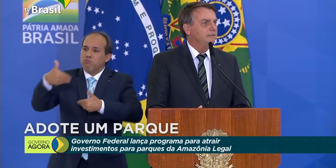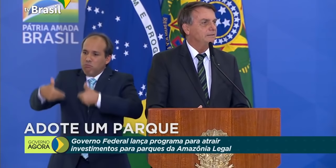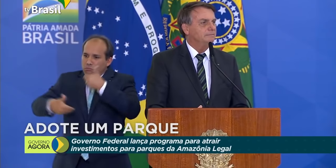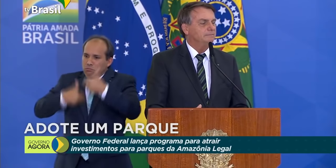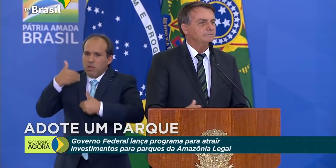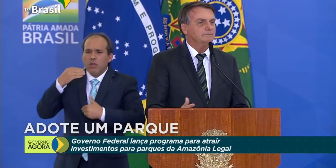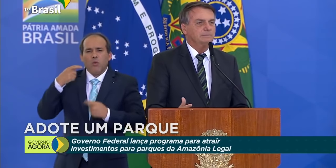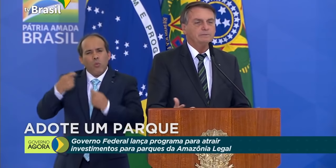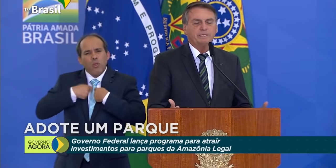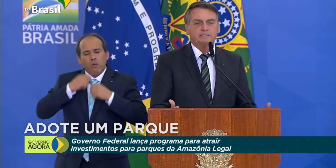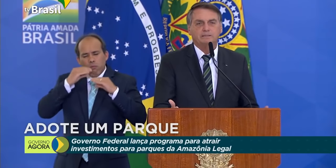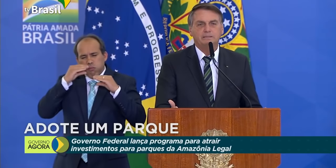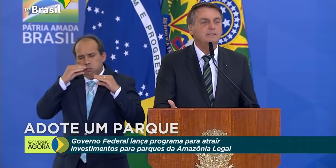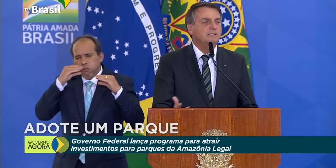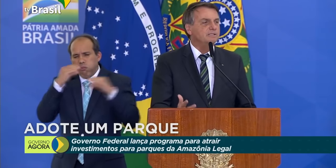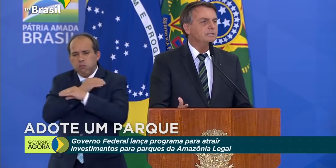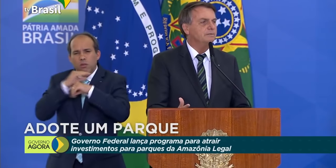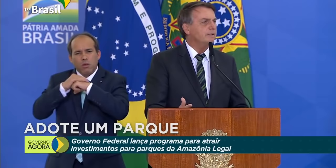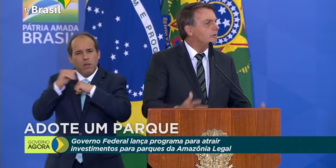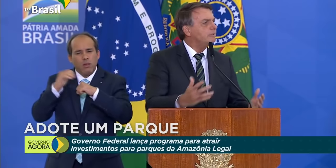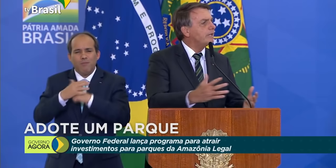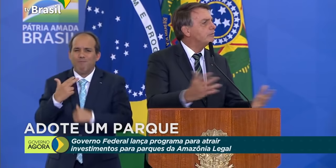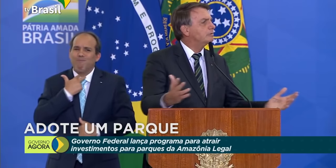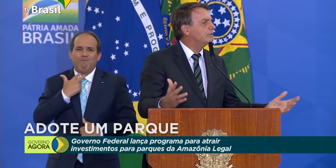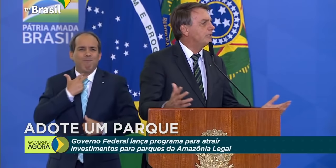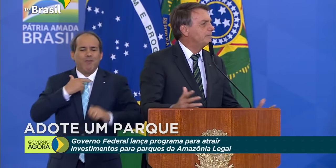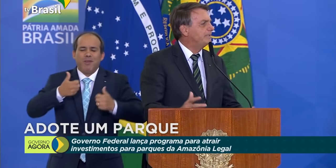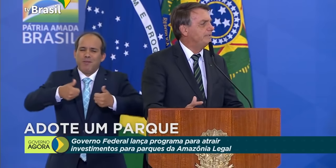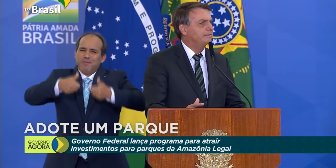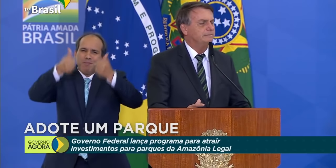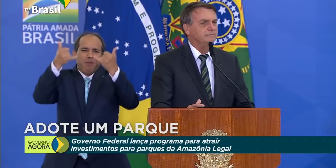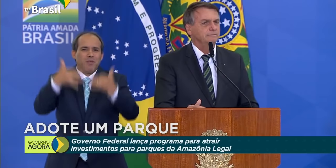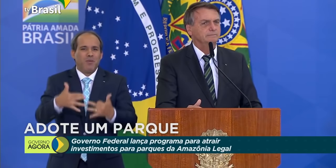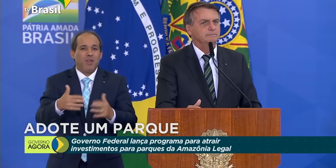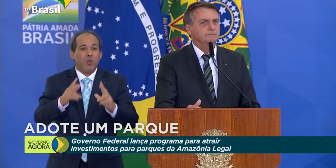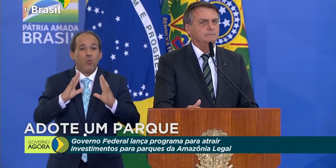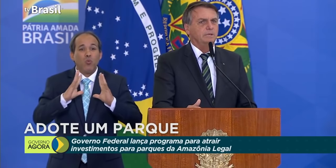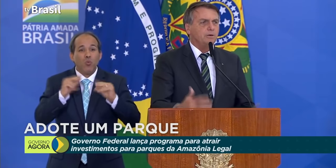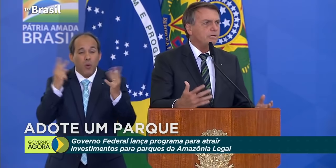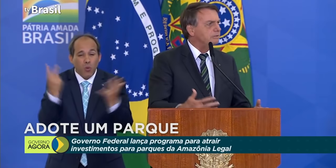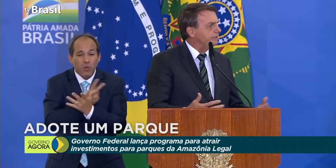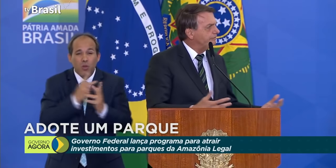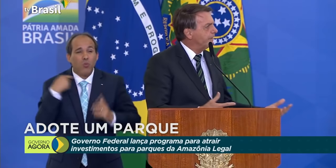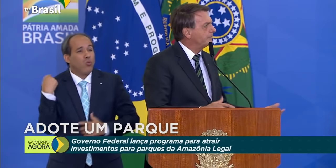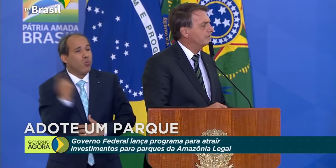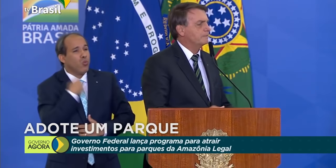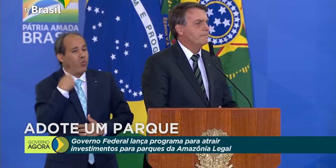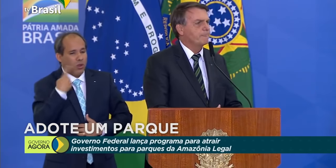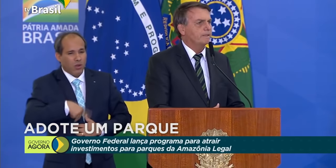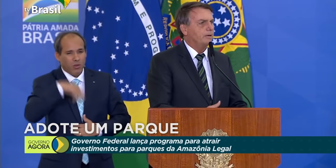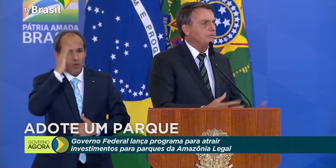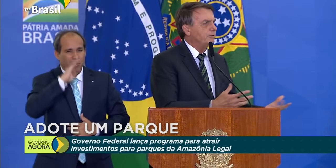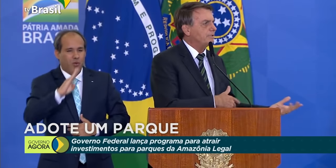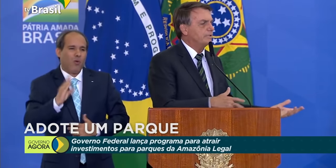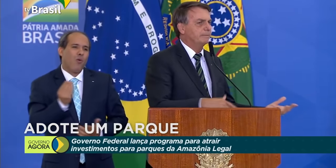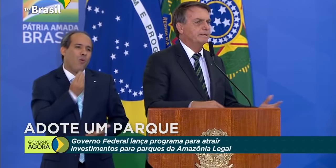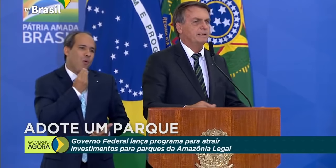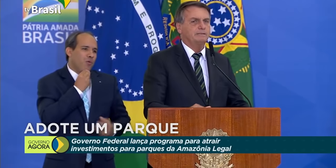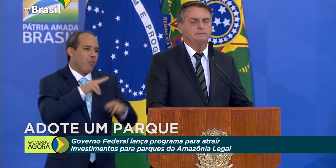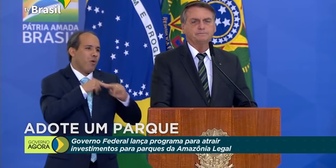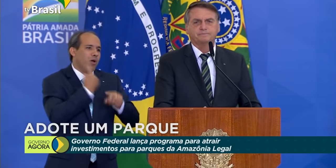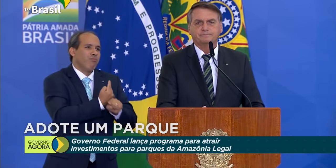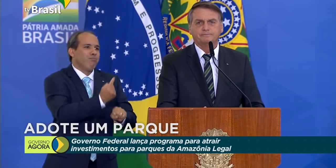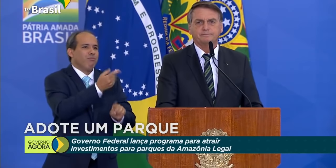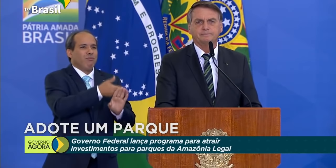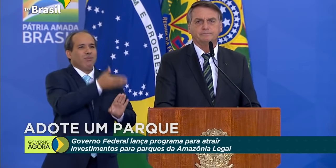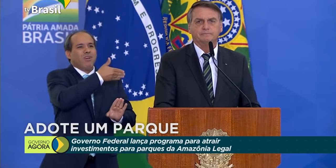coisa é realmente indescritível isso acontece com todos nós brasileiros lógico devemos aos nossos